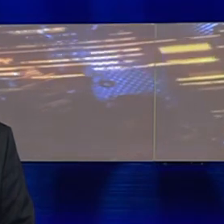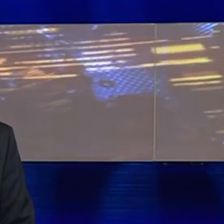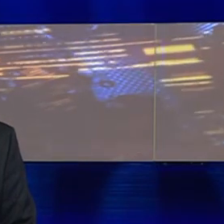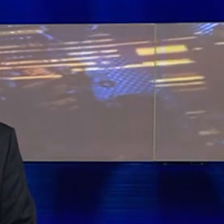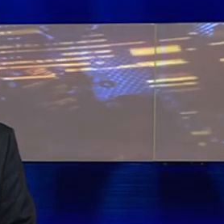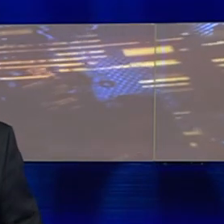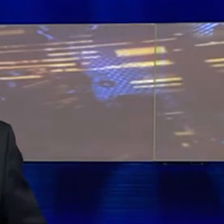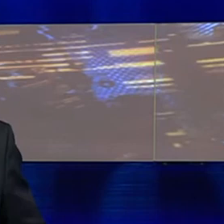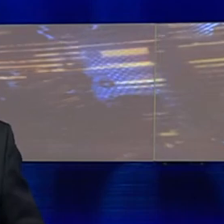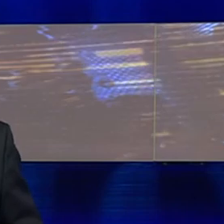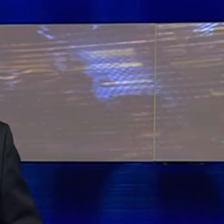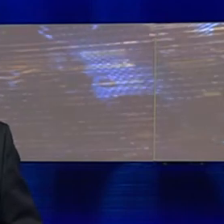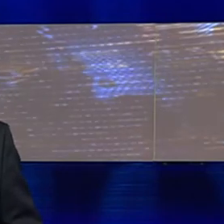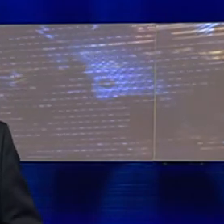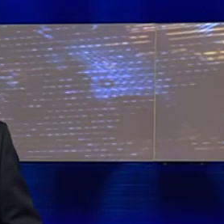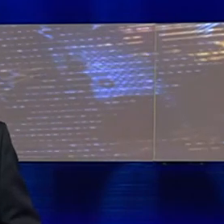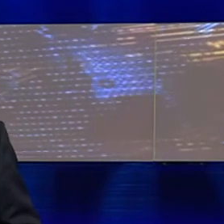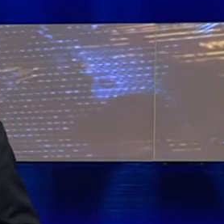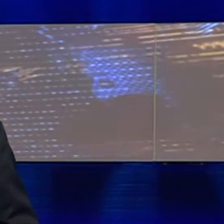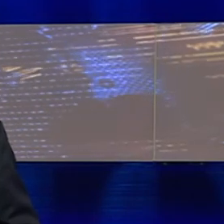За минулу добу в Україні захворіли